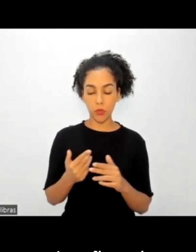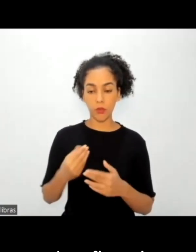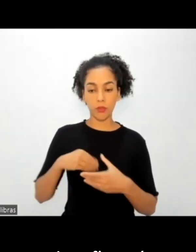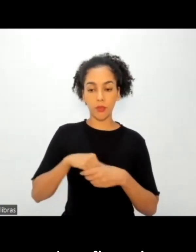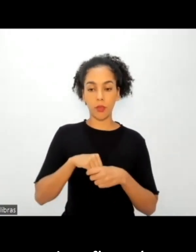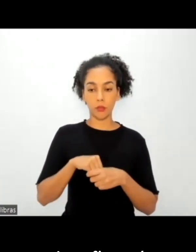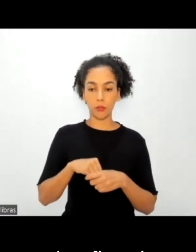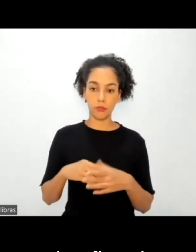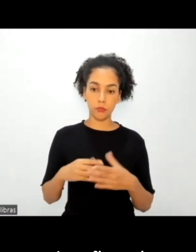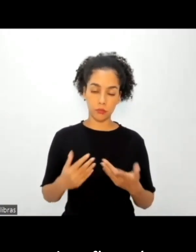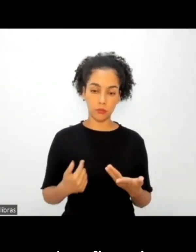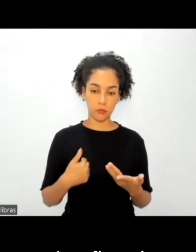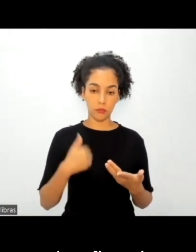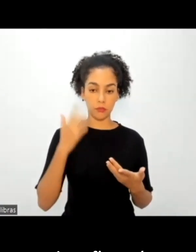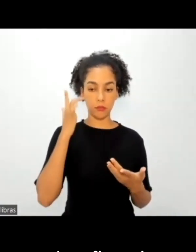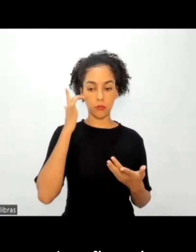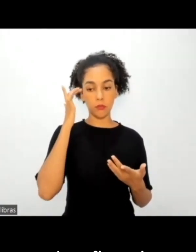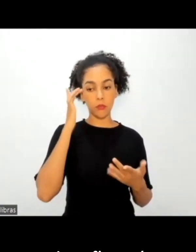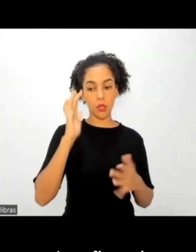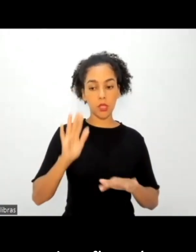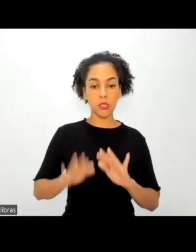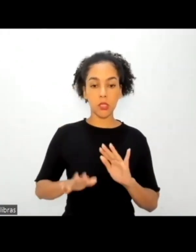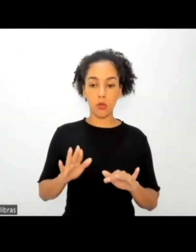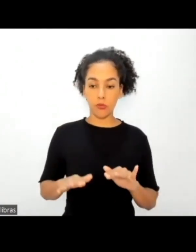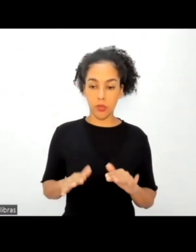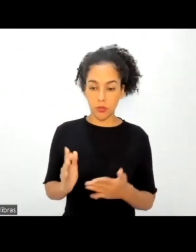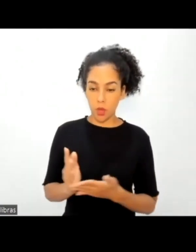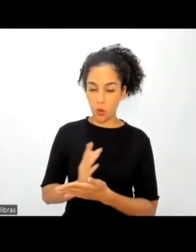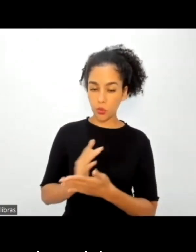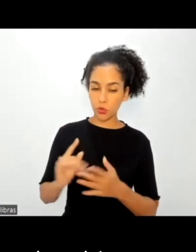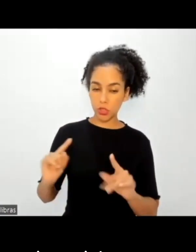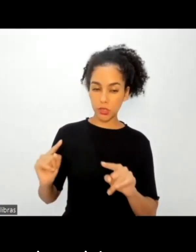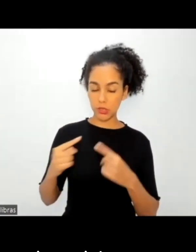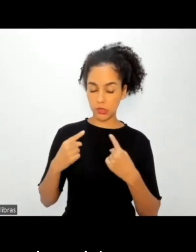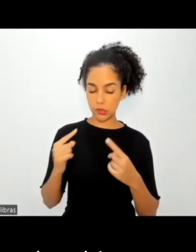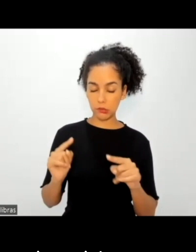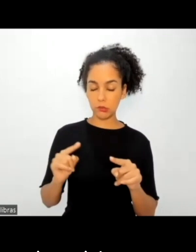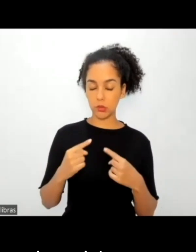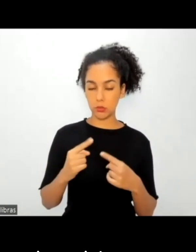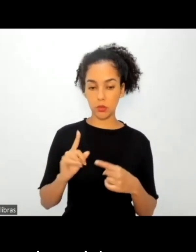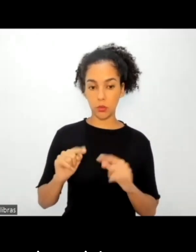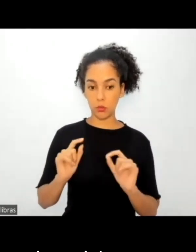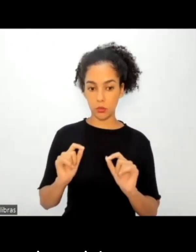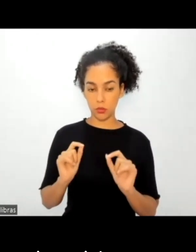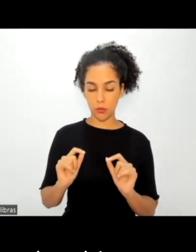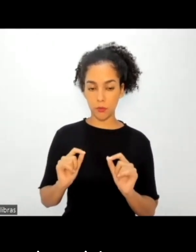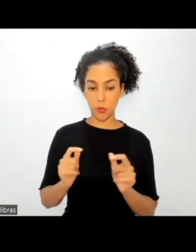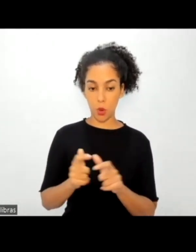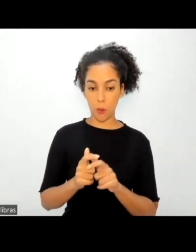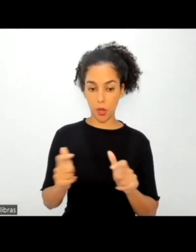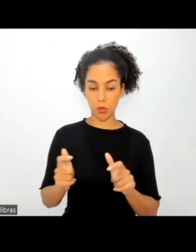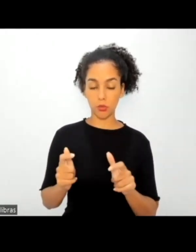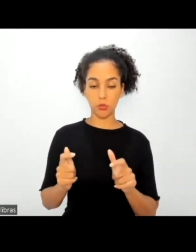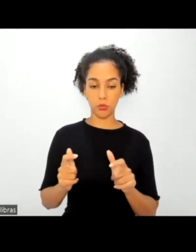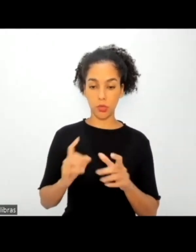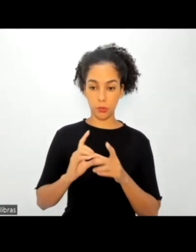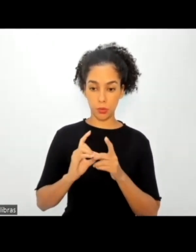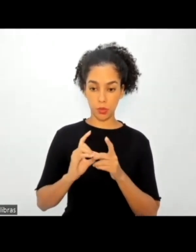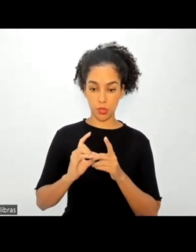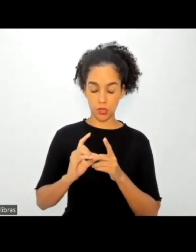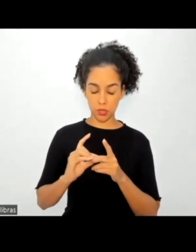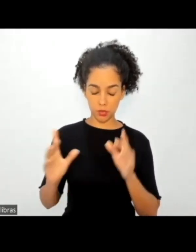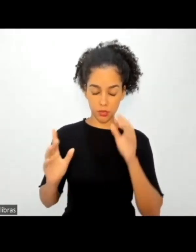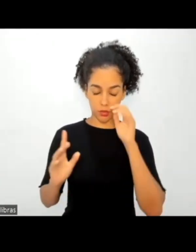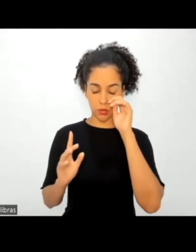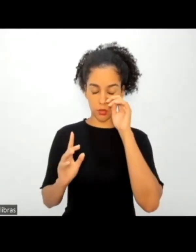Então, assim, eu acho que talvez um dos desafios aí é superar o mito da democracia racial, né, que